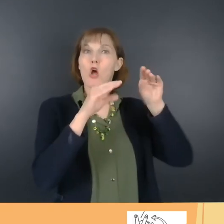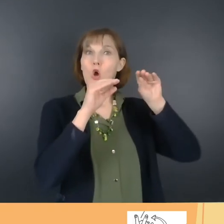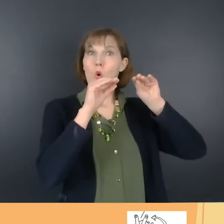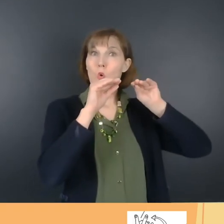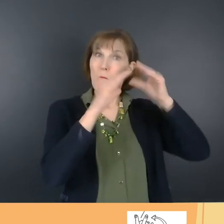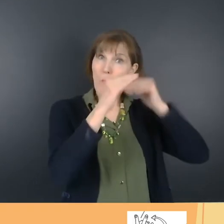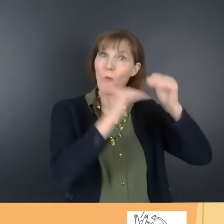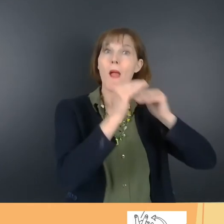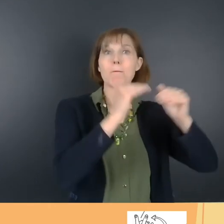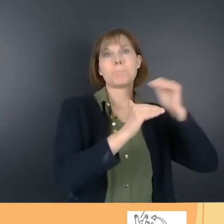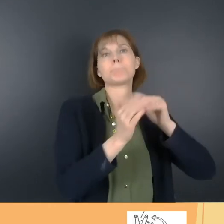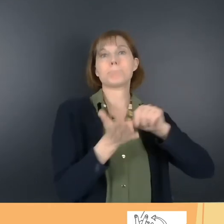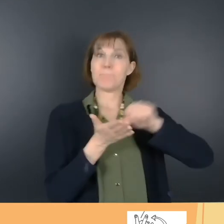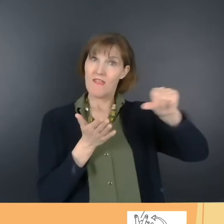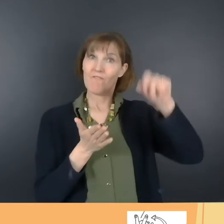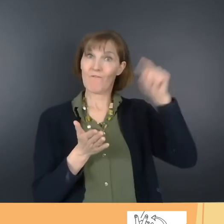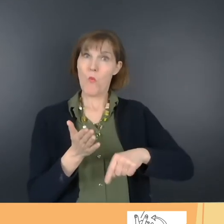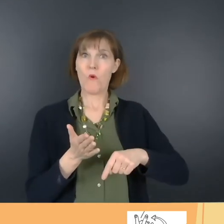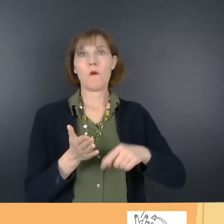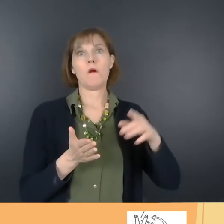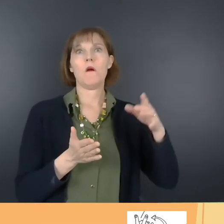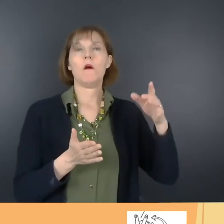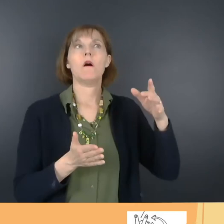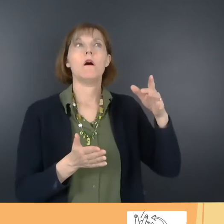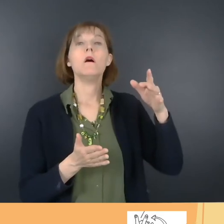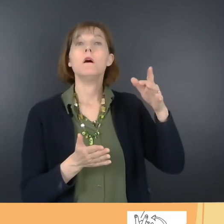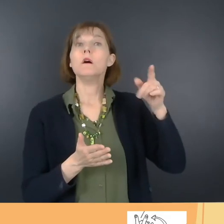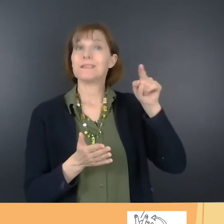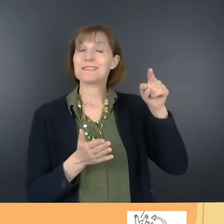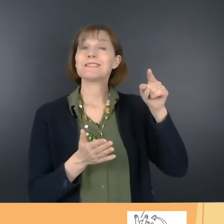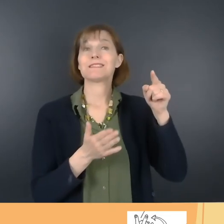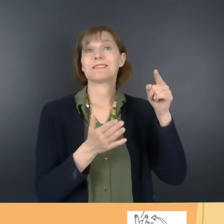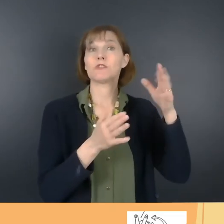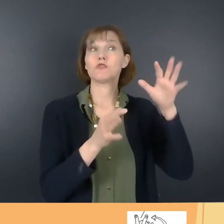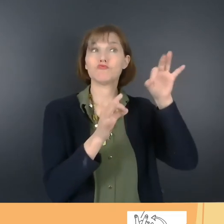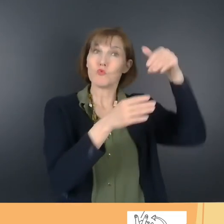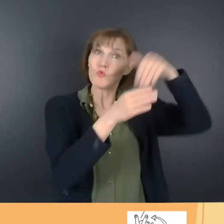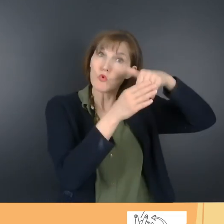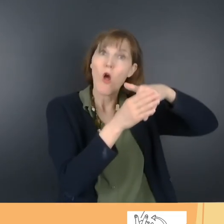remontrer. Nous avons des programmes payants